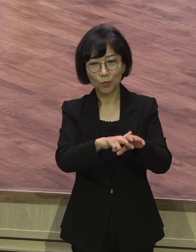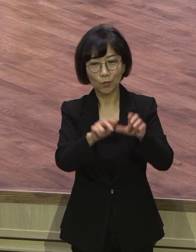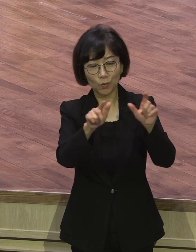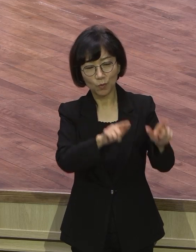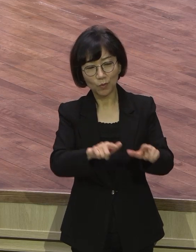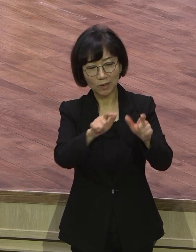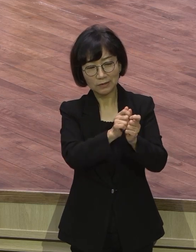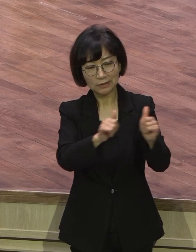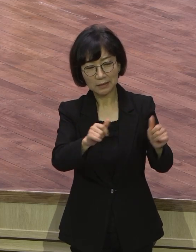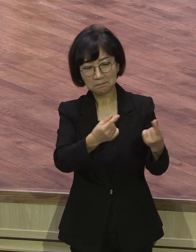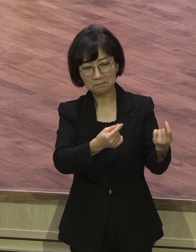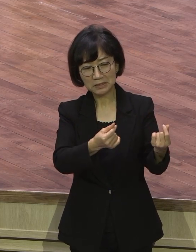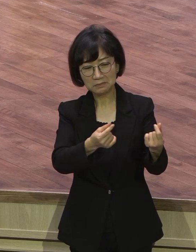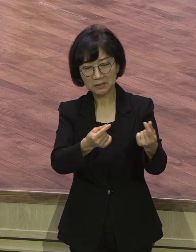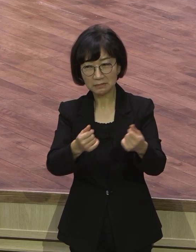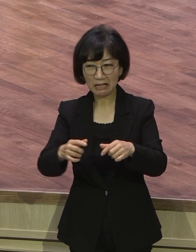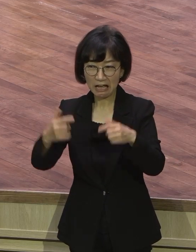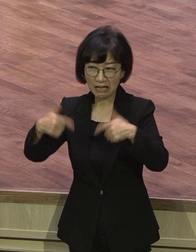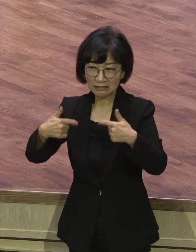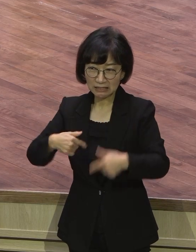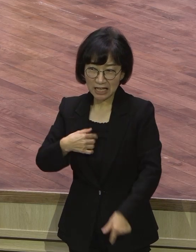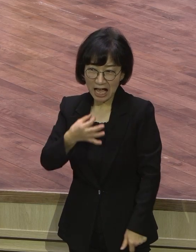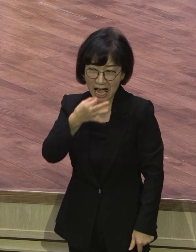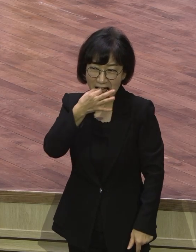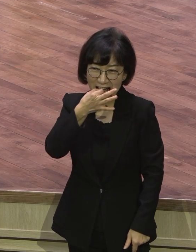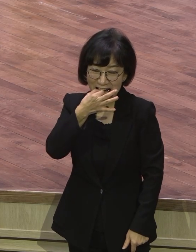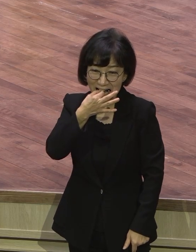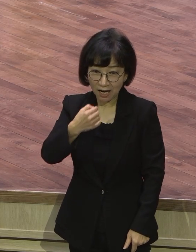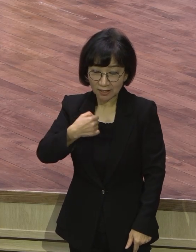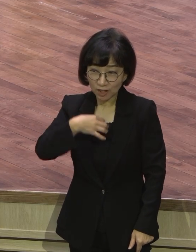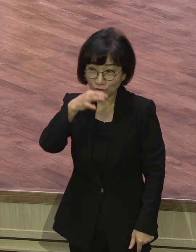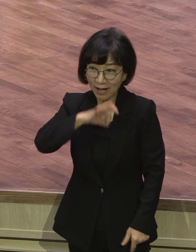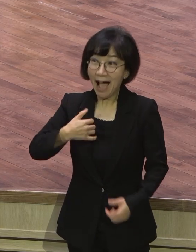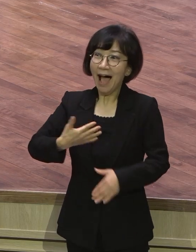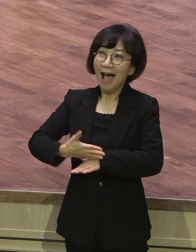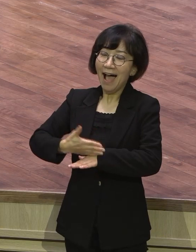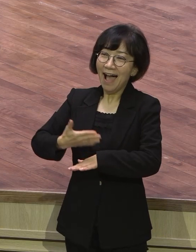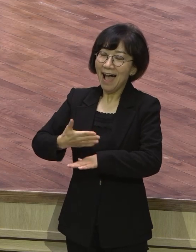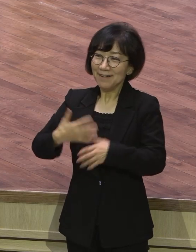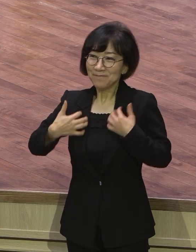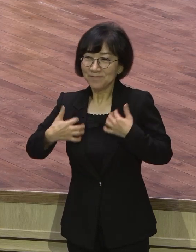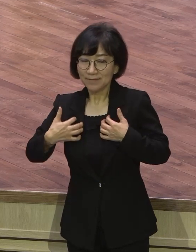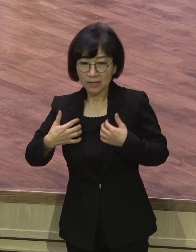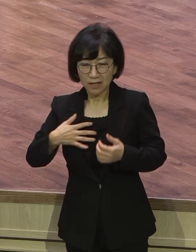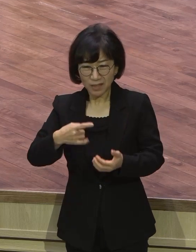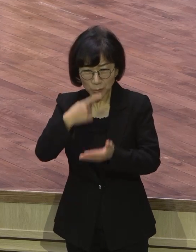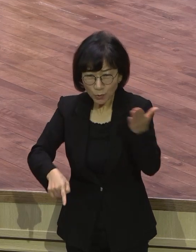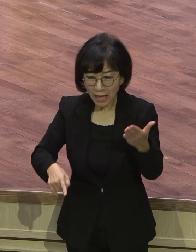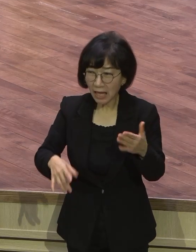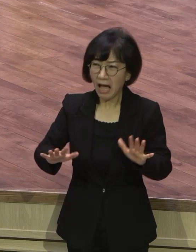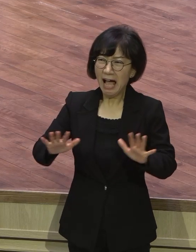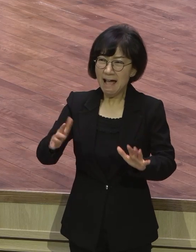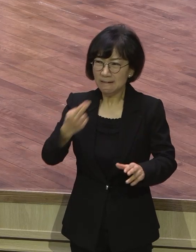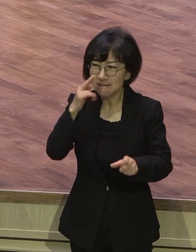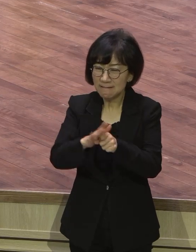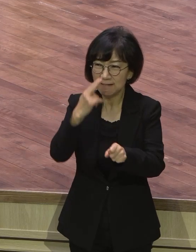내 중심 입니다. 내 중심 내 거 잘 되면 감사합니다. 내 거 생각 막 억울해 가지고 잠을 못 자고